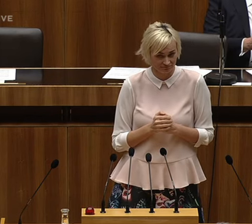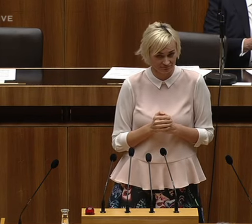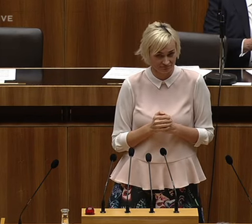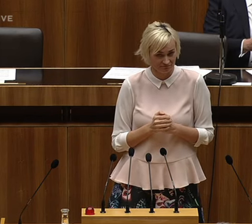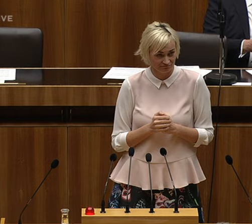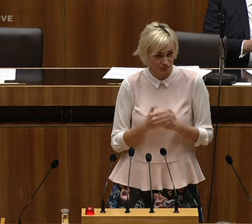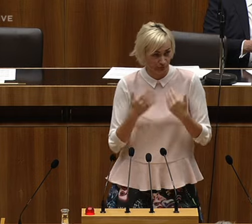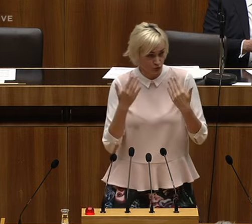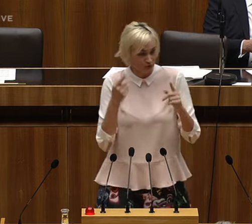sollen.